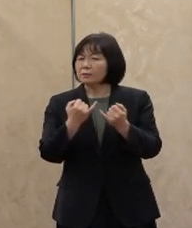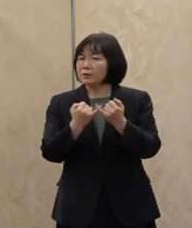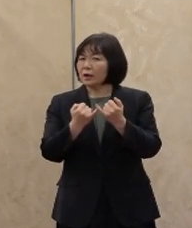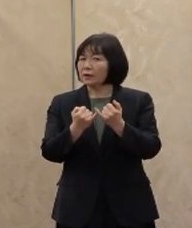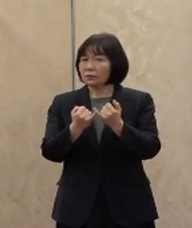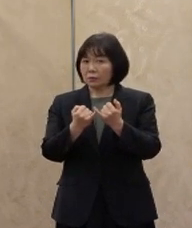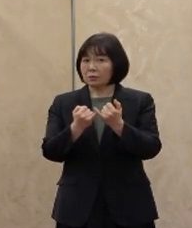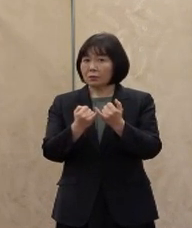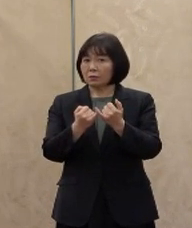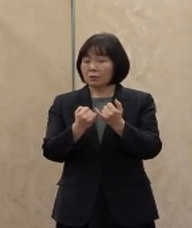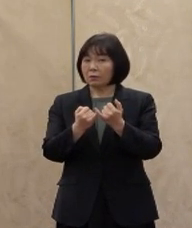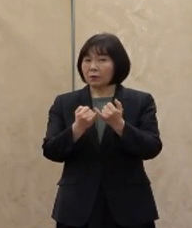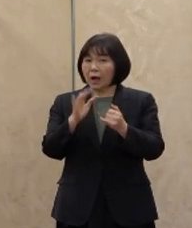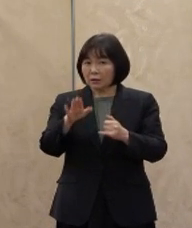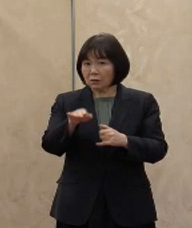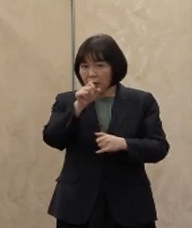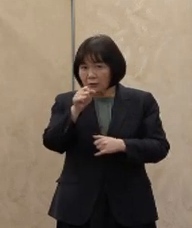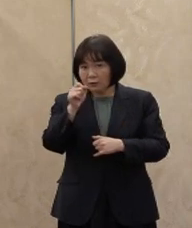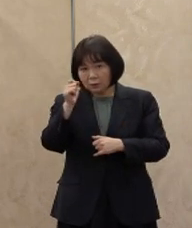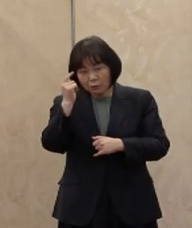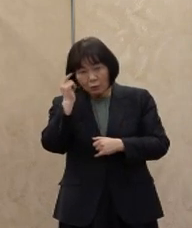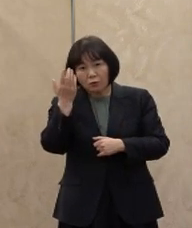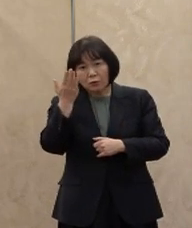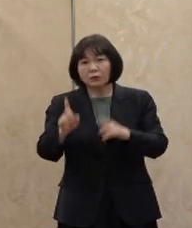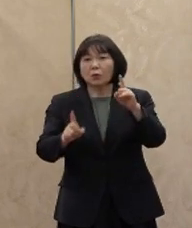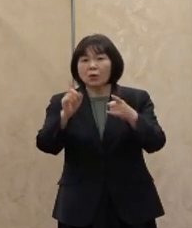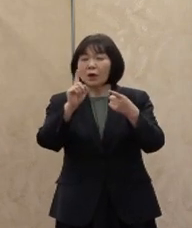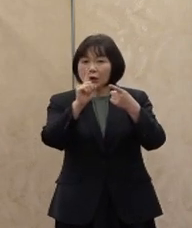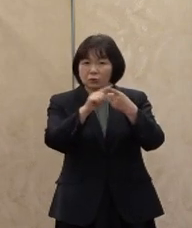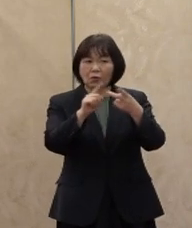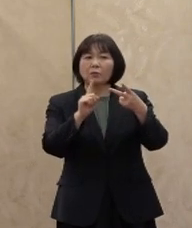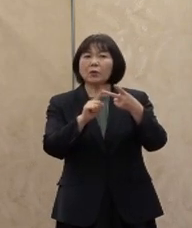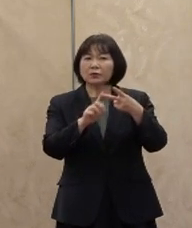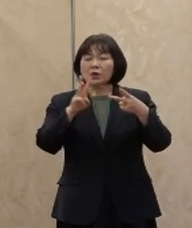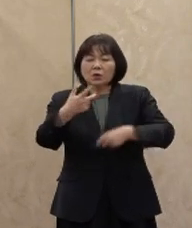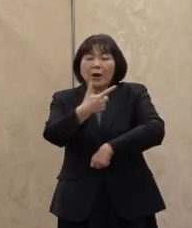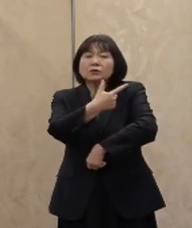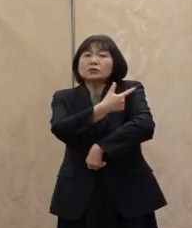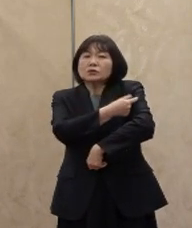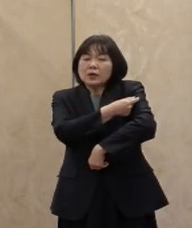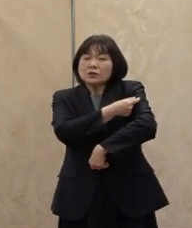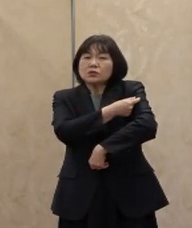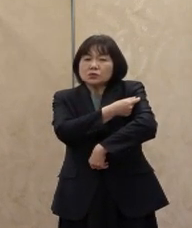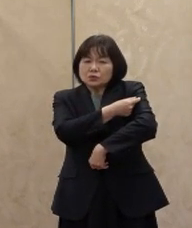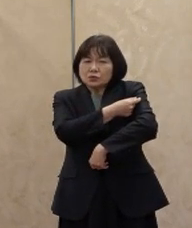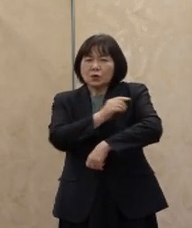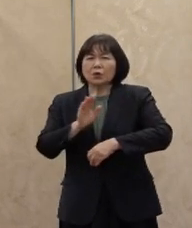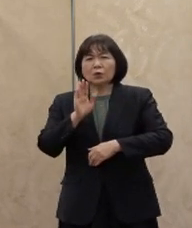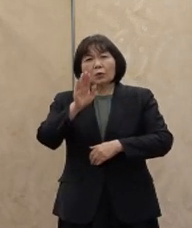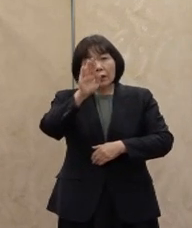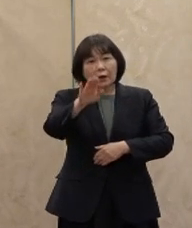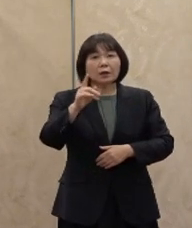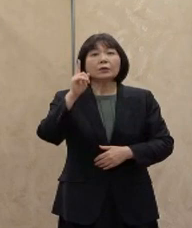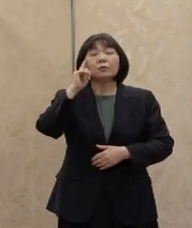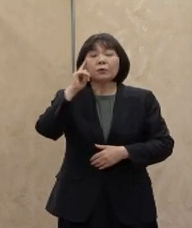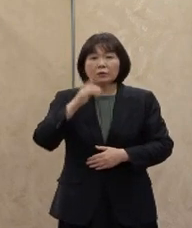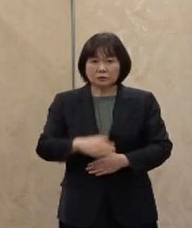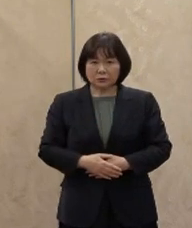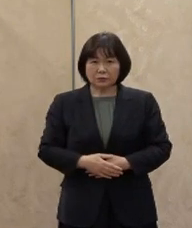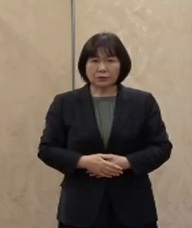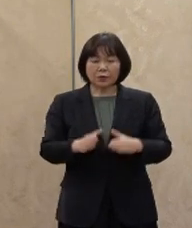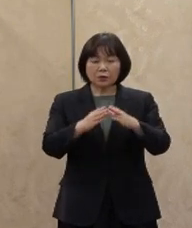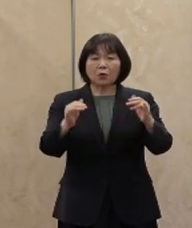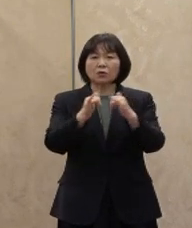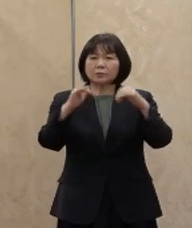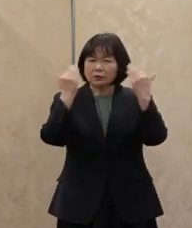と思われるかどうかというのが1点と、あとこのワクチンの接種、まだ今後これからだと思うんですが、国民の